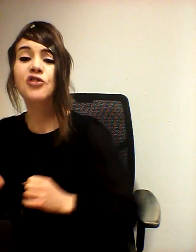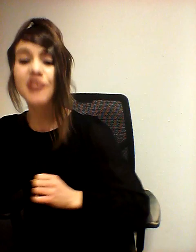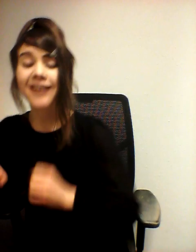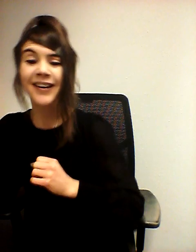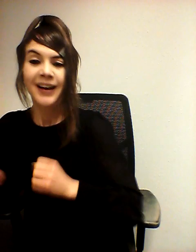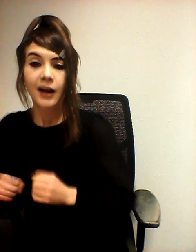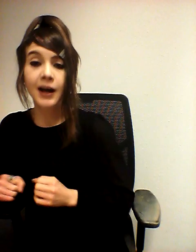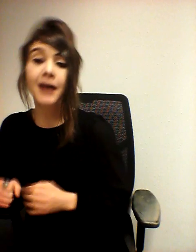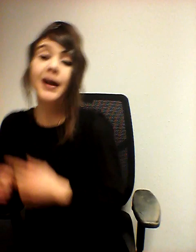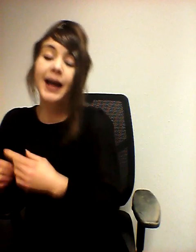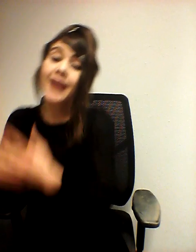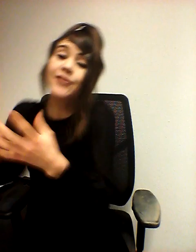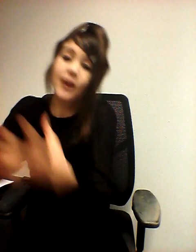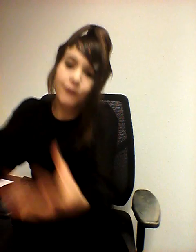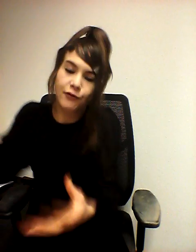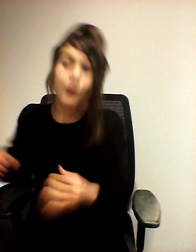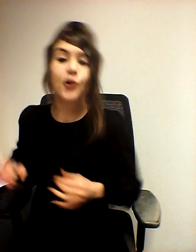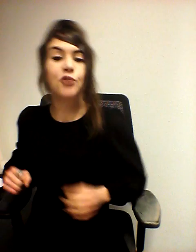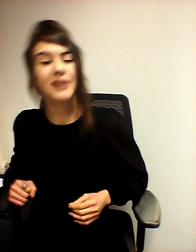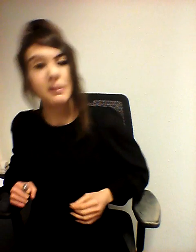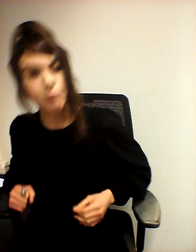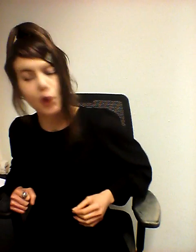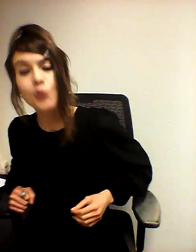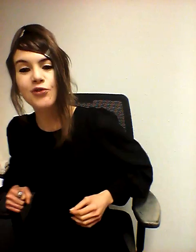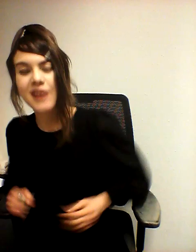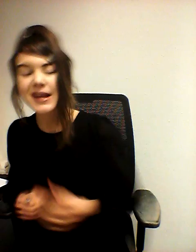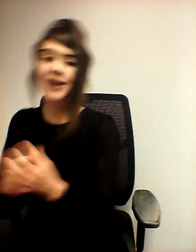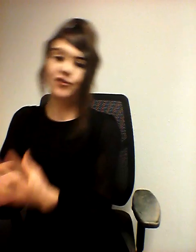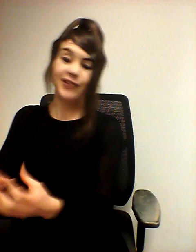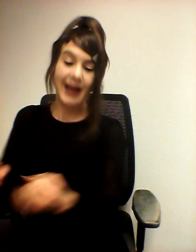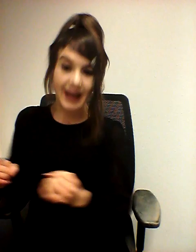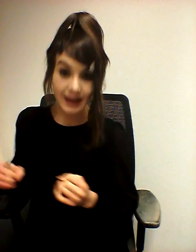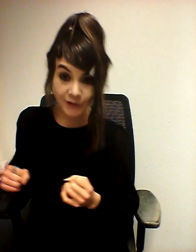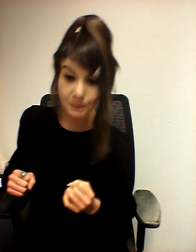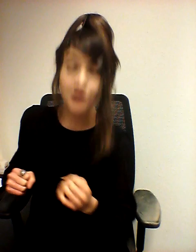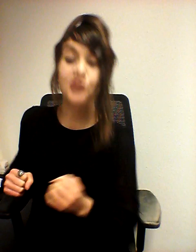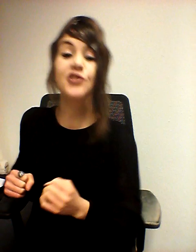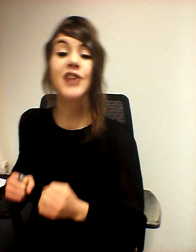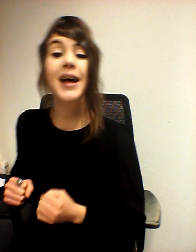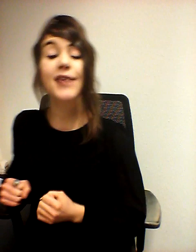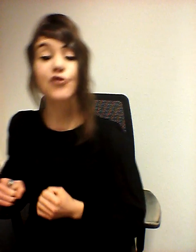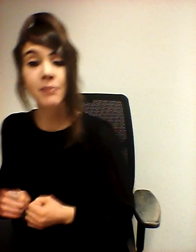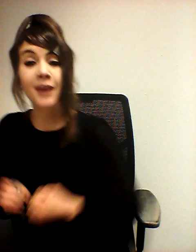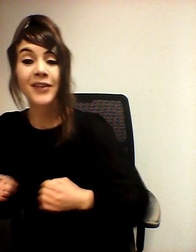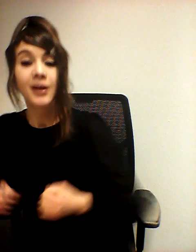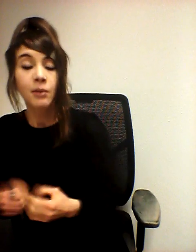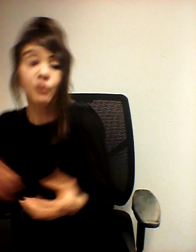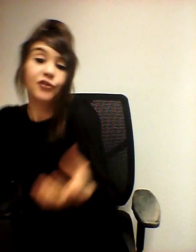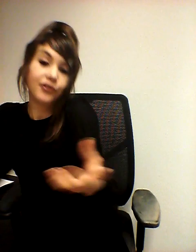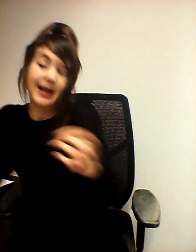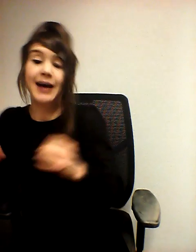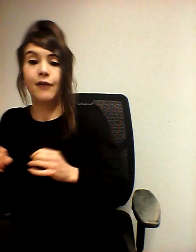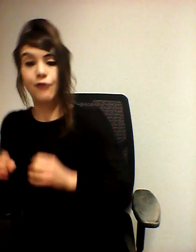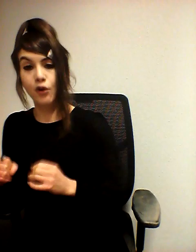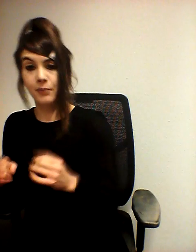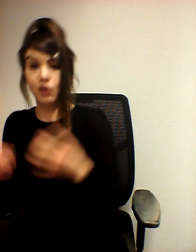spiercel. En dan vervolgens moeten die proteasen, eiwitsplitsende enzymen, moeten na vorming ook